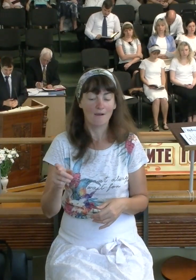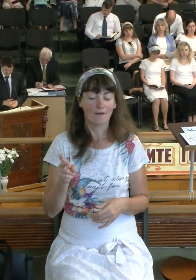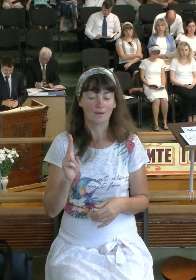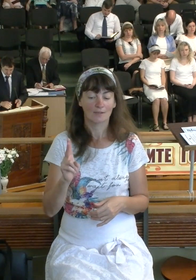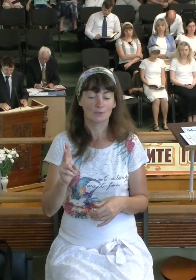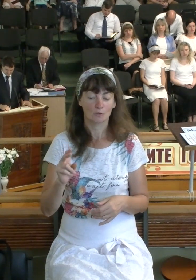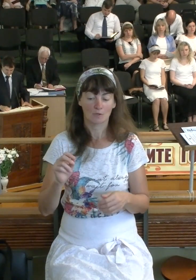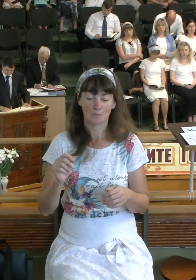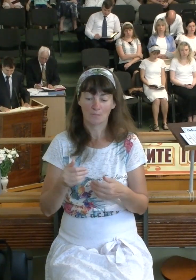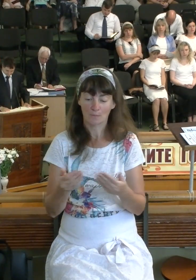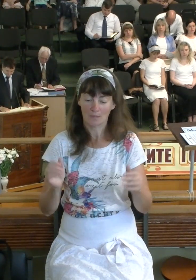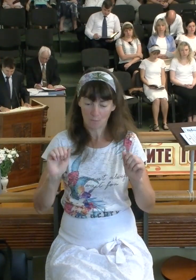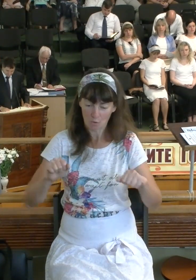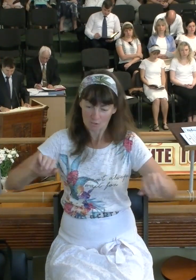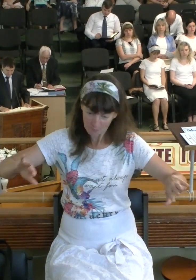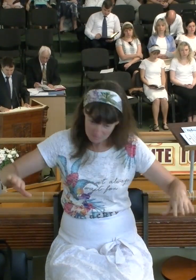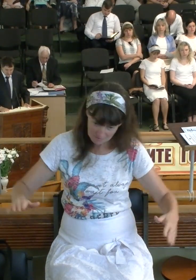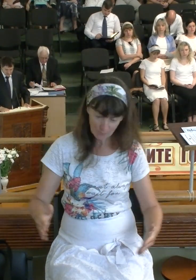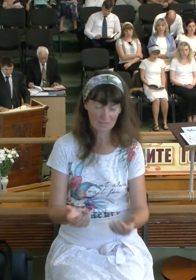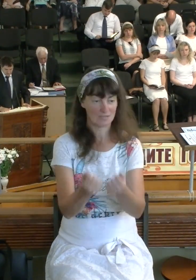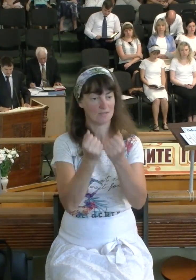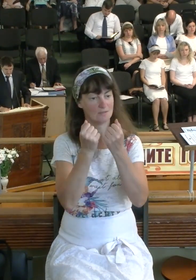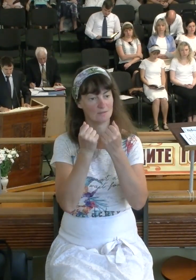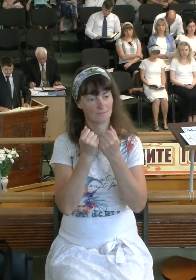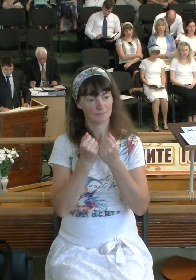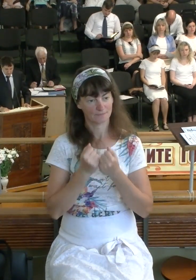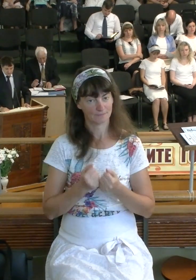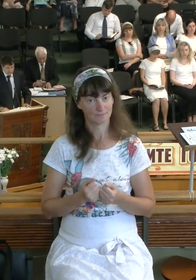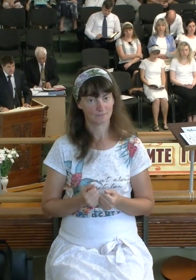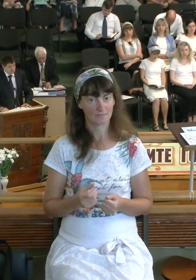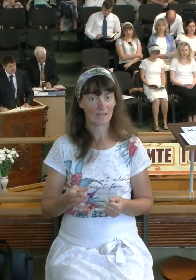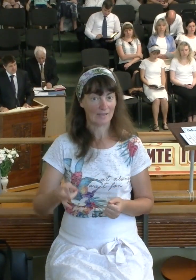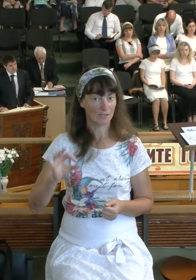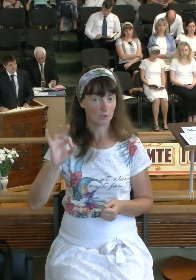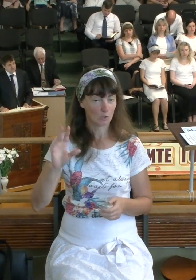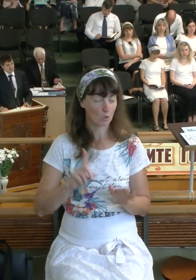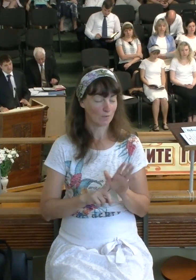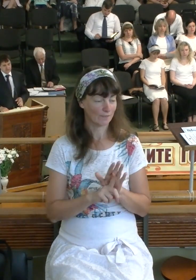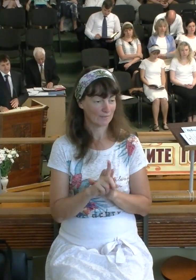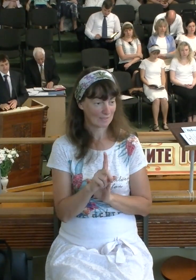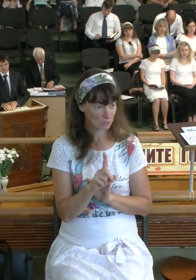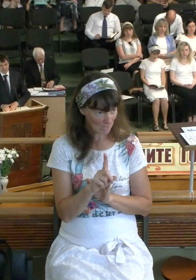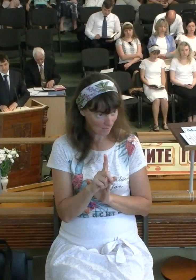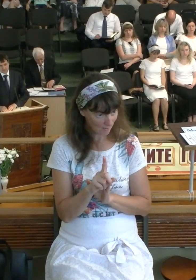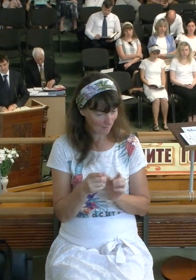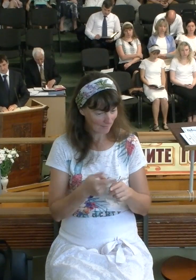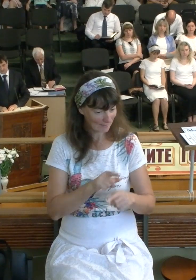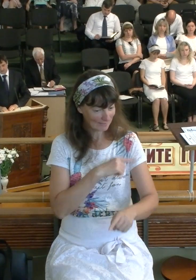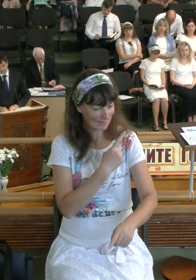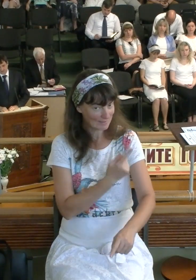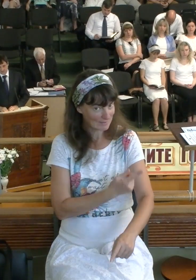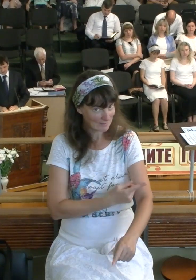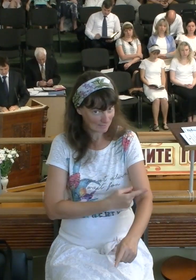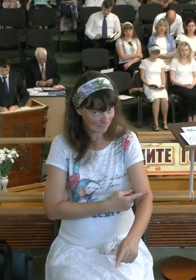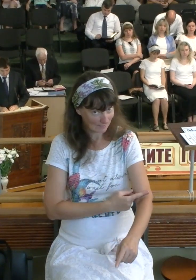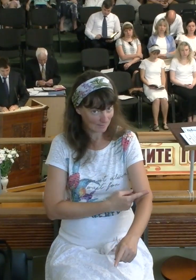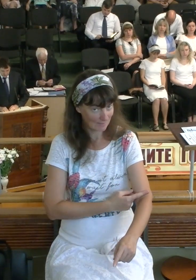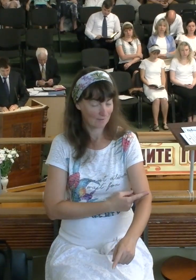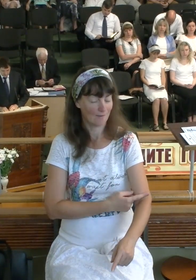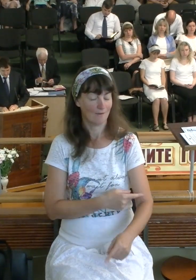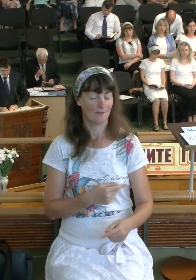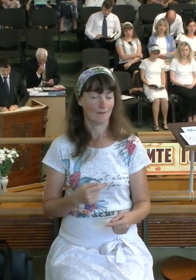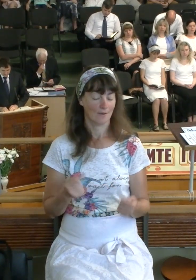нам спастись. Но начало, знаете, всей этой силы, начало всех этих сильных